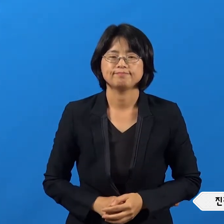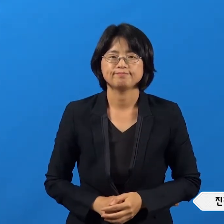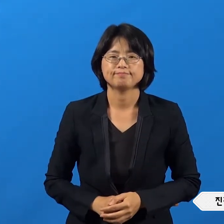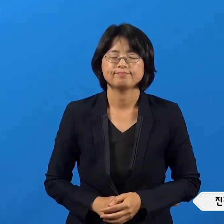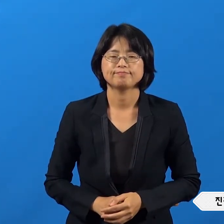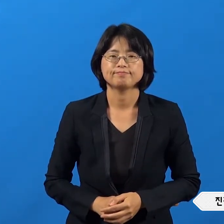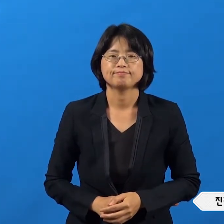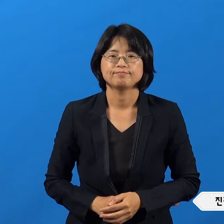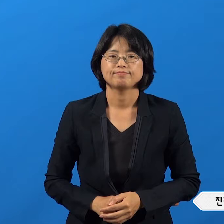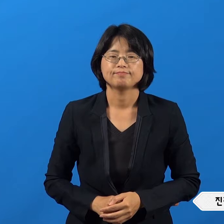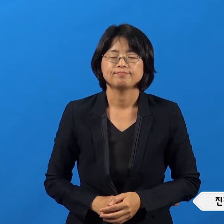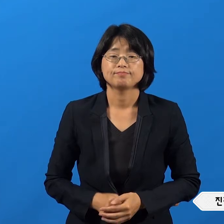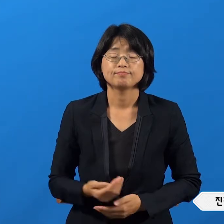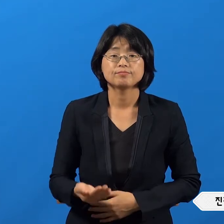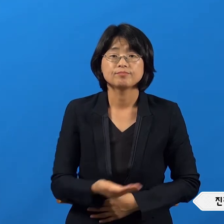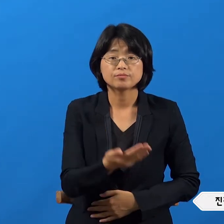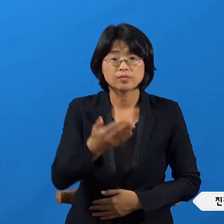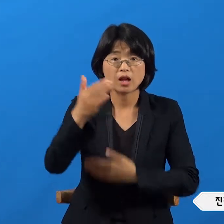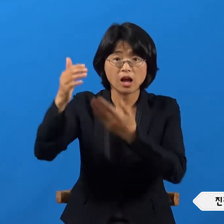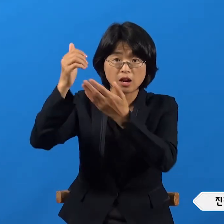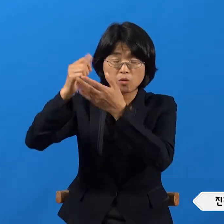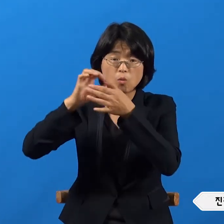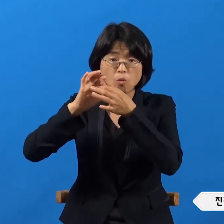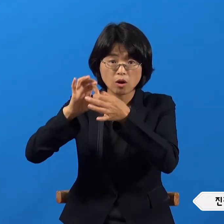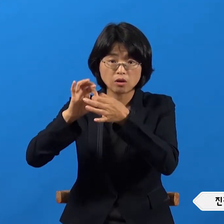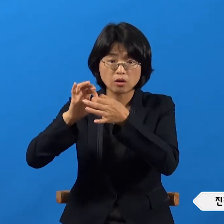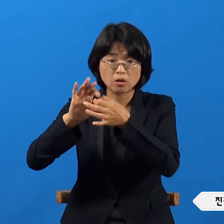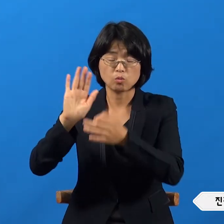관계가 요즘 어떠십니까?